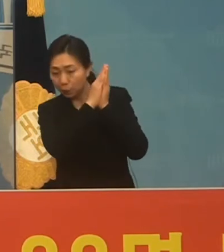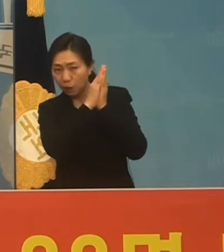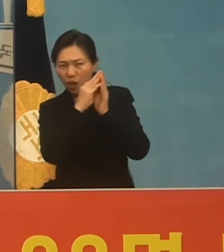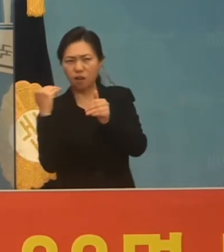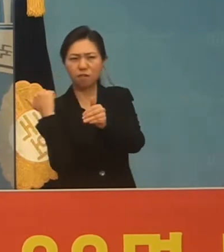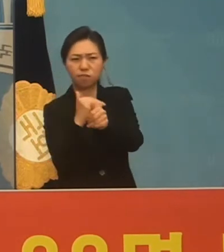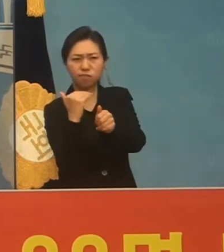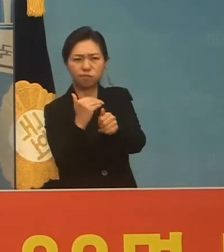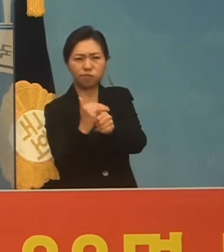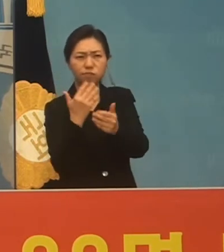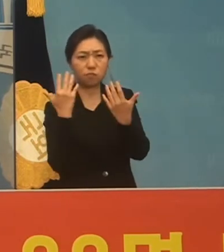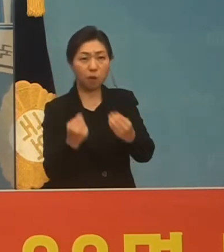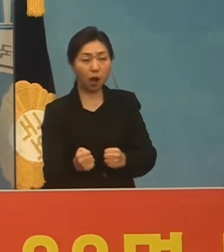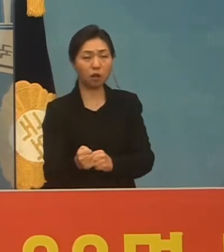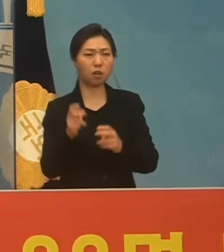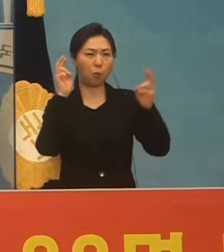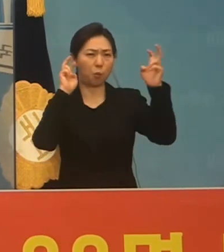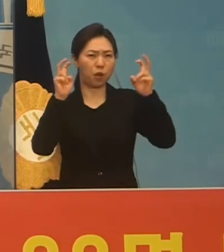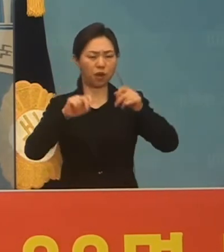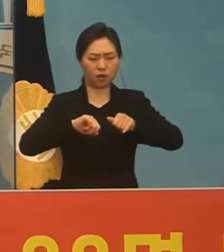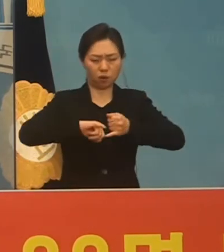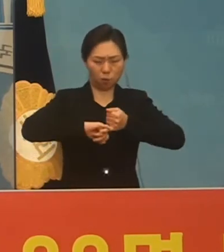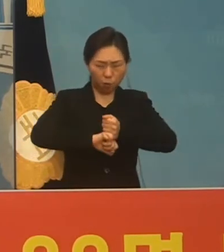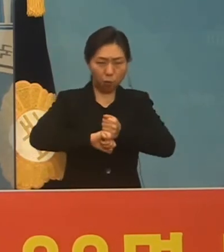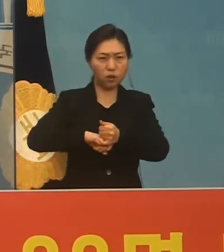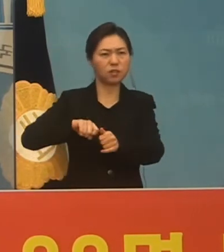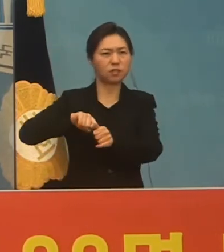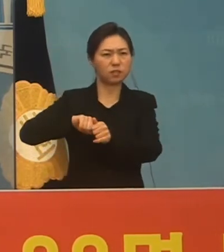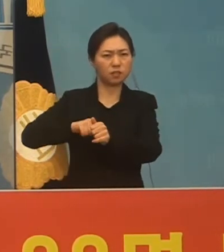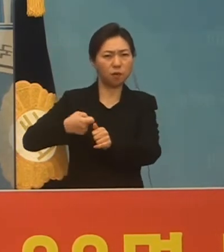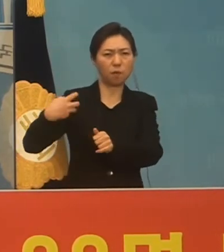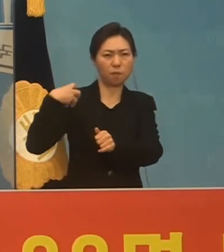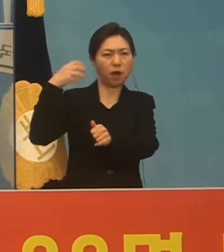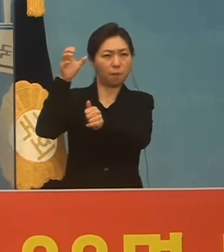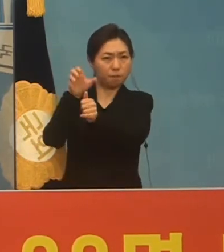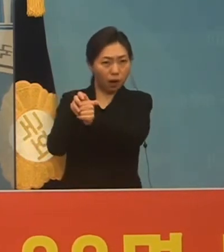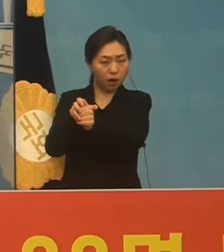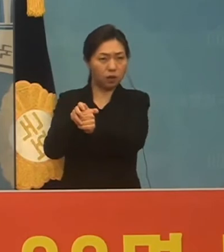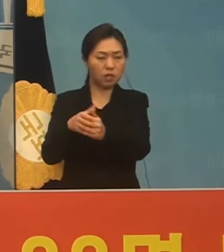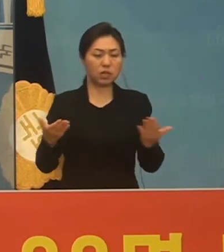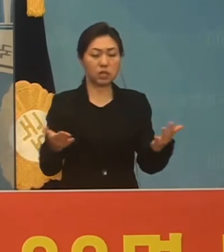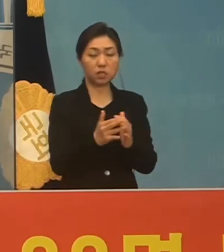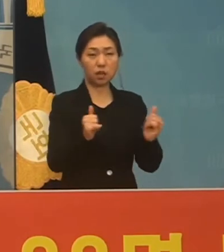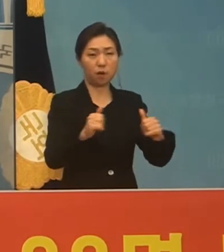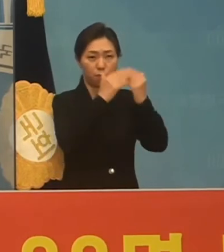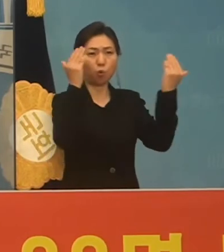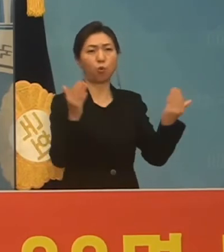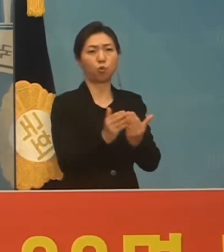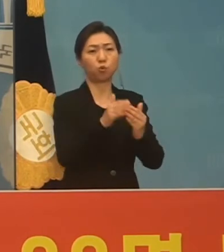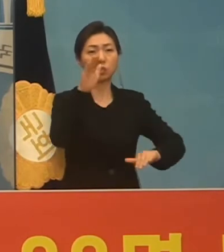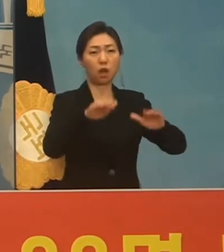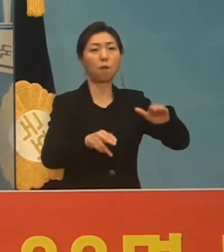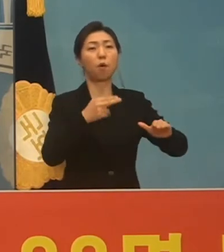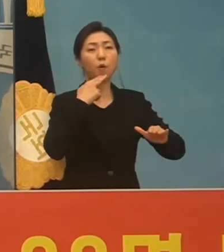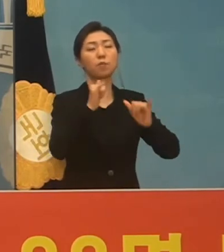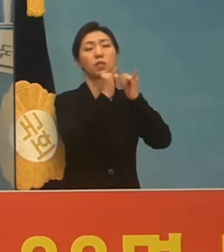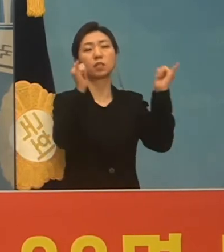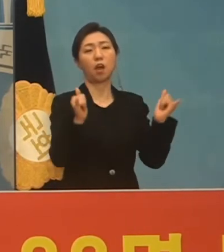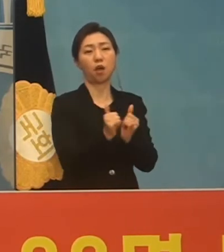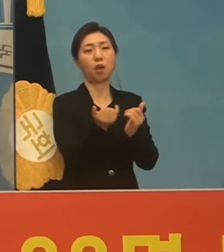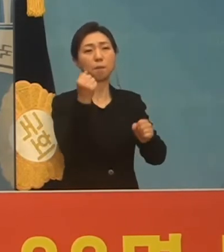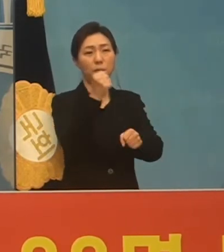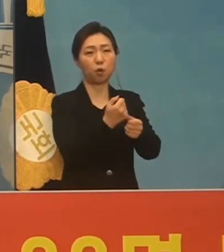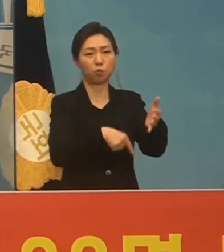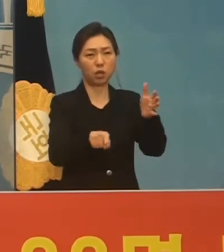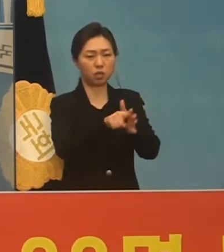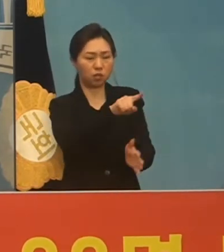자행하는 기업에 반드시 책임을 물어 일하는 노동자 누구나 차별받지 않는 사회를 위해